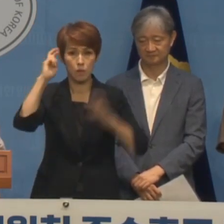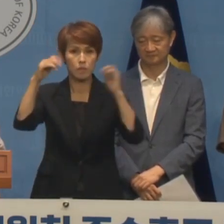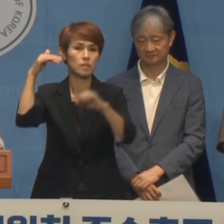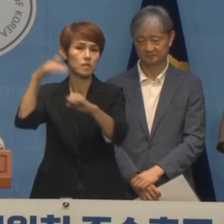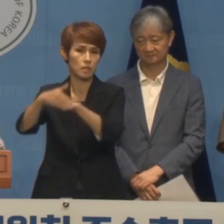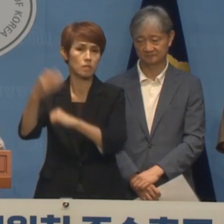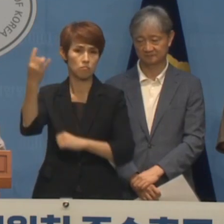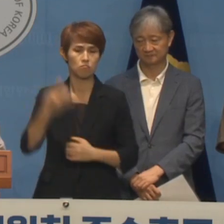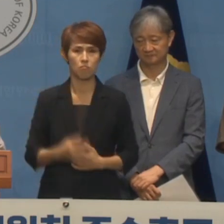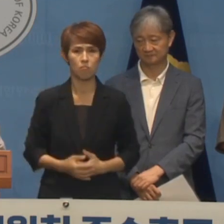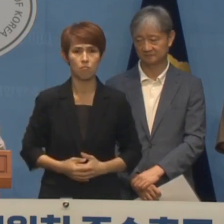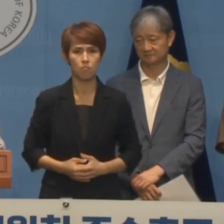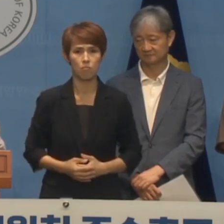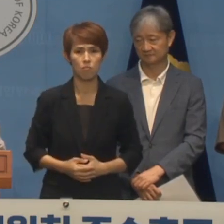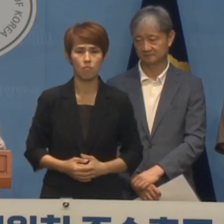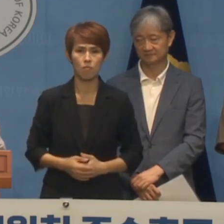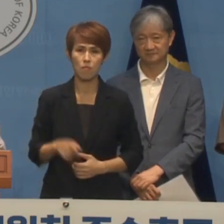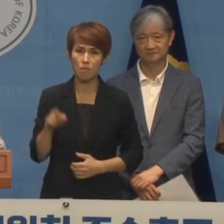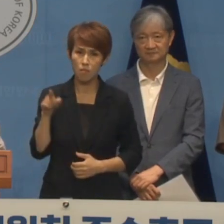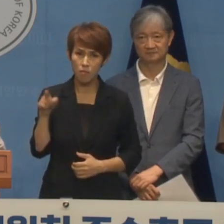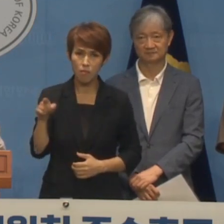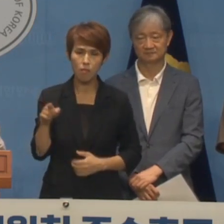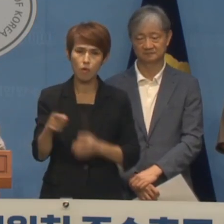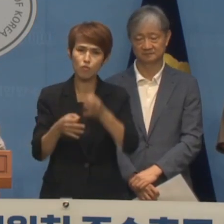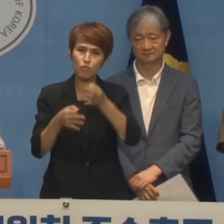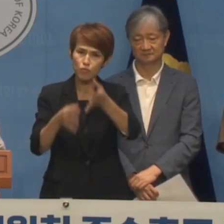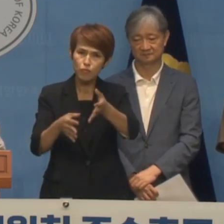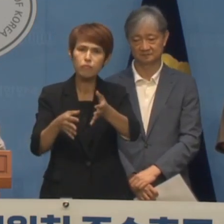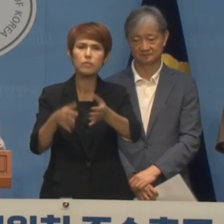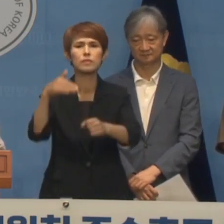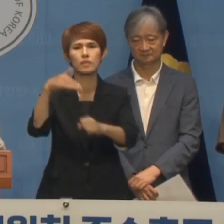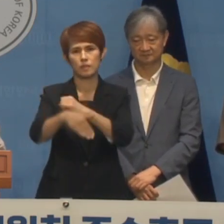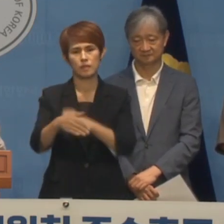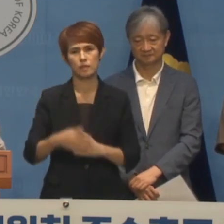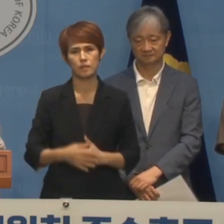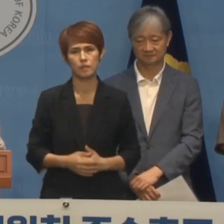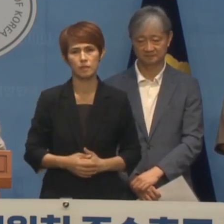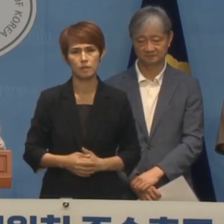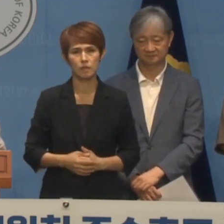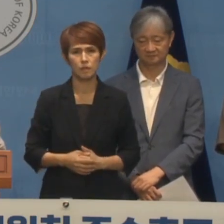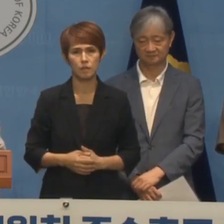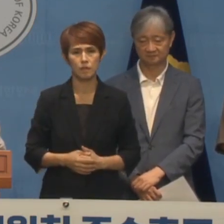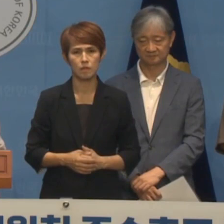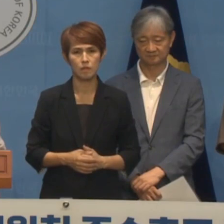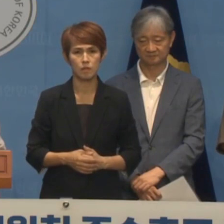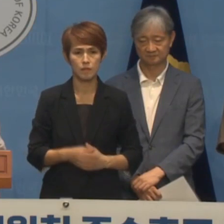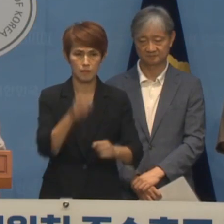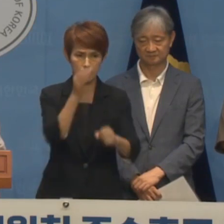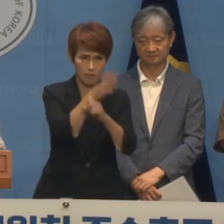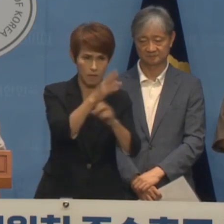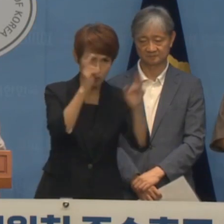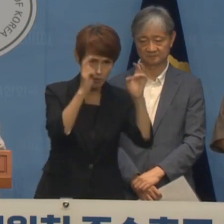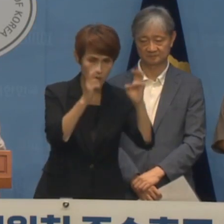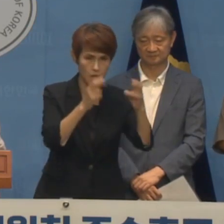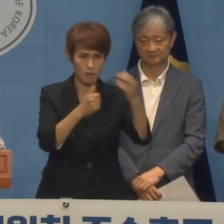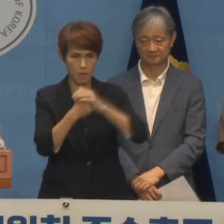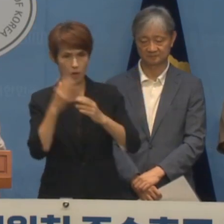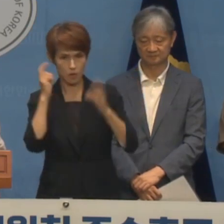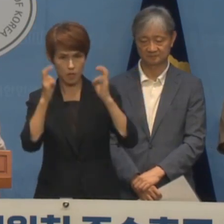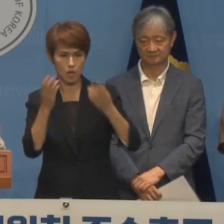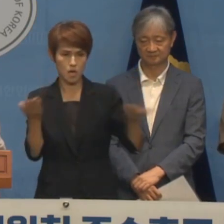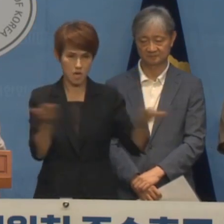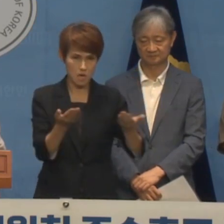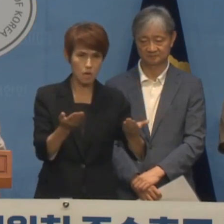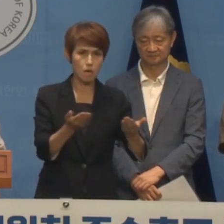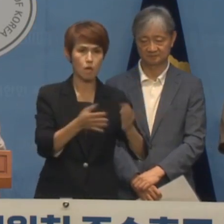일입니다. 이는 전형적인 투기 자본의 행태입니다. 인수기업과 노동자, 이들과 연계된